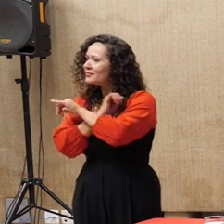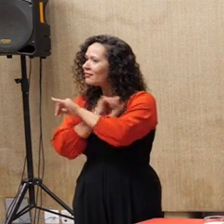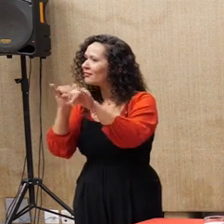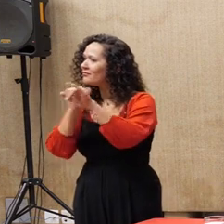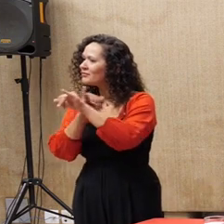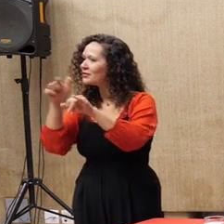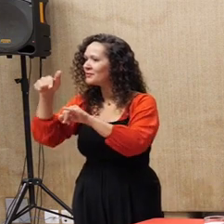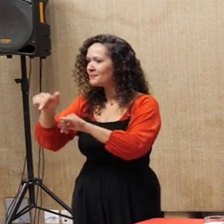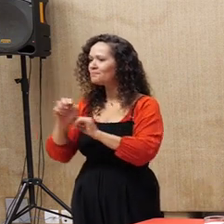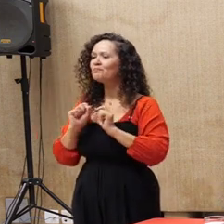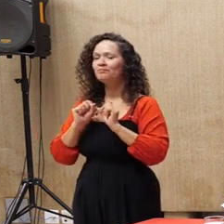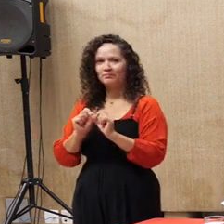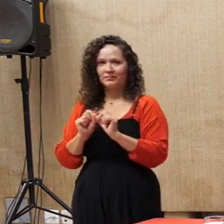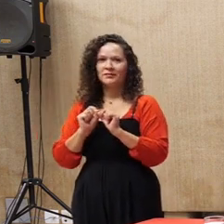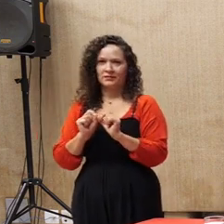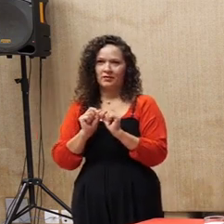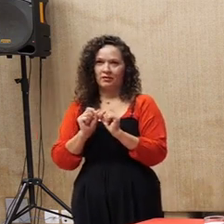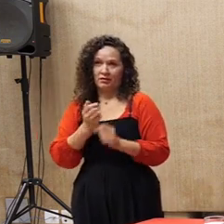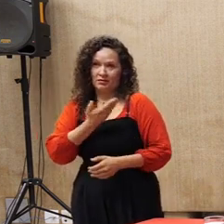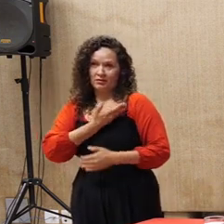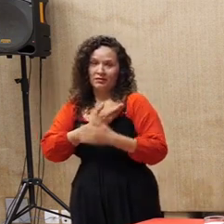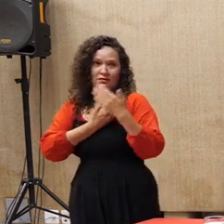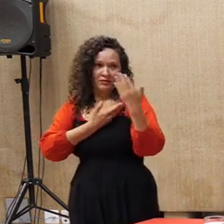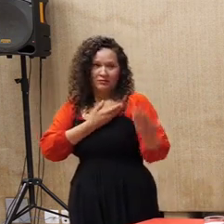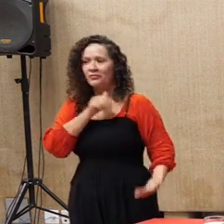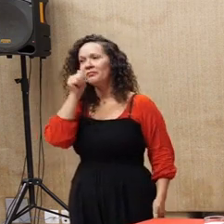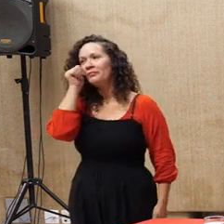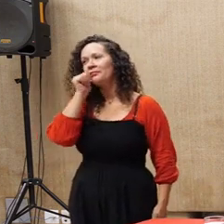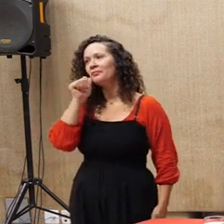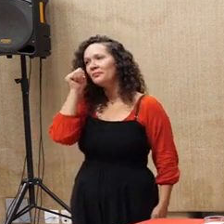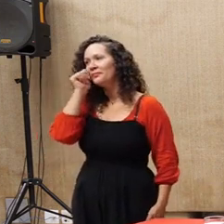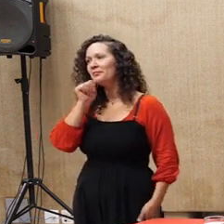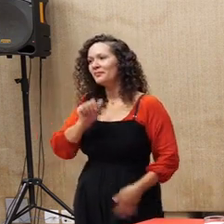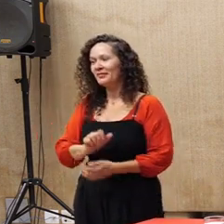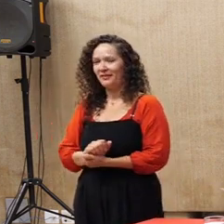dizendo aqui, enquanto a companheira